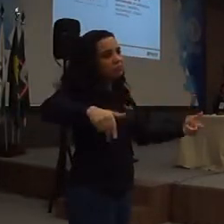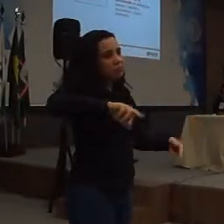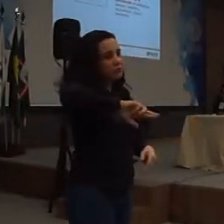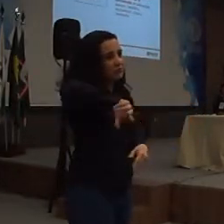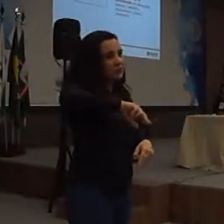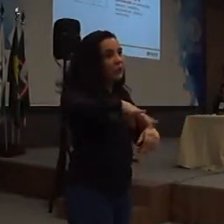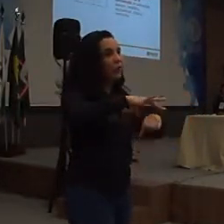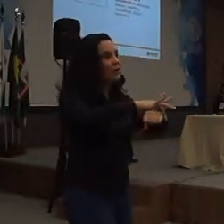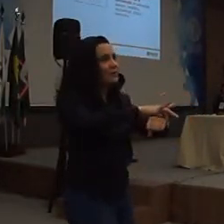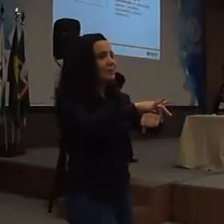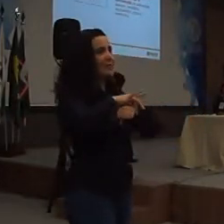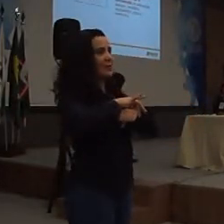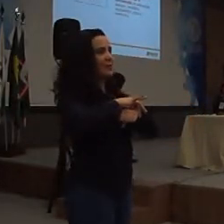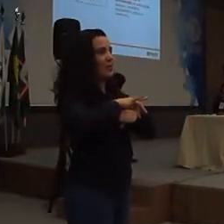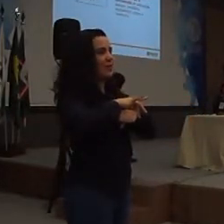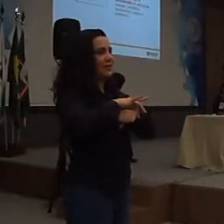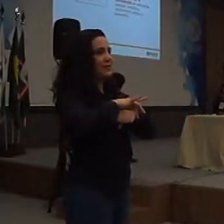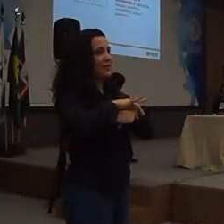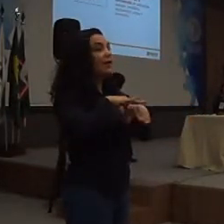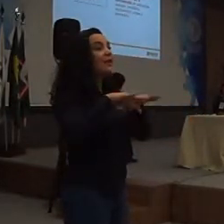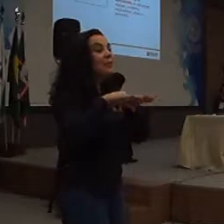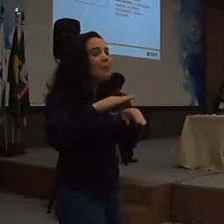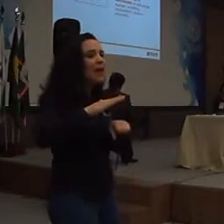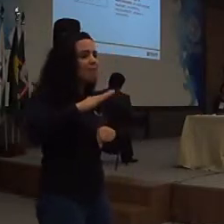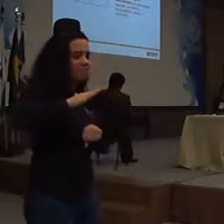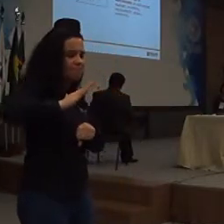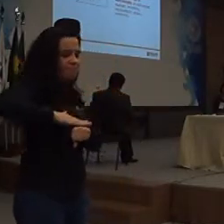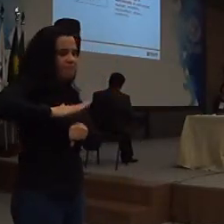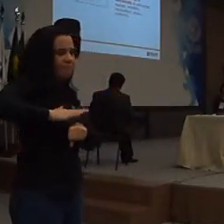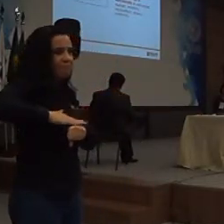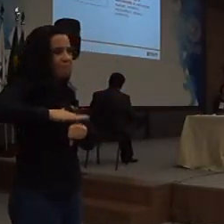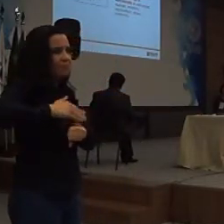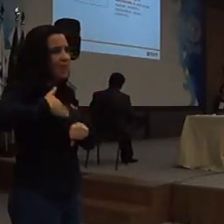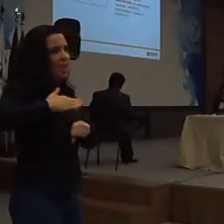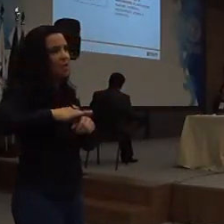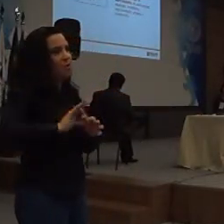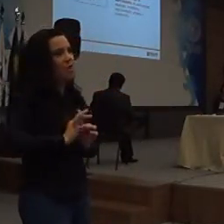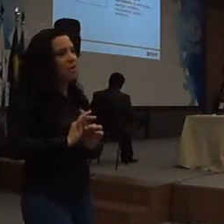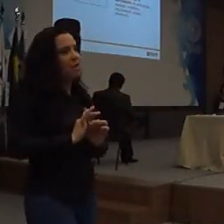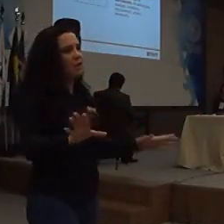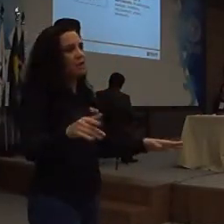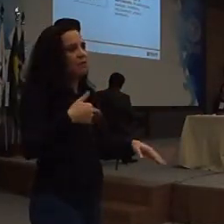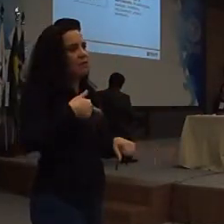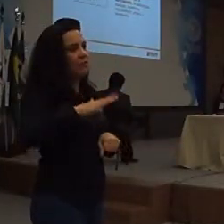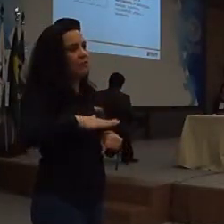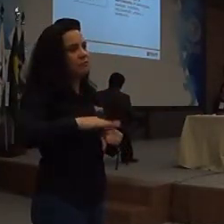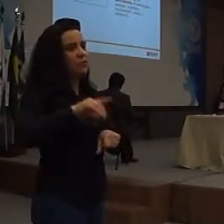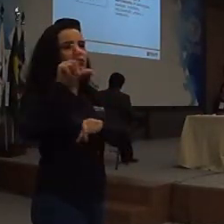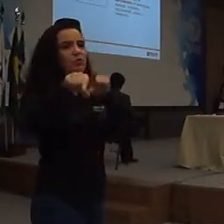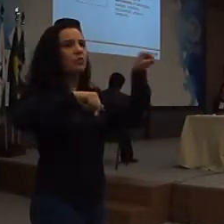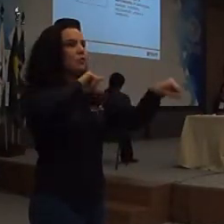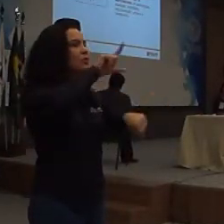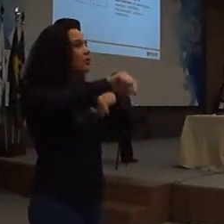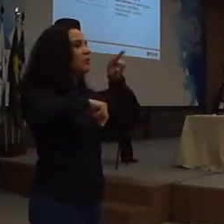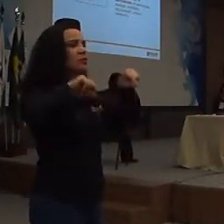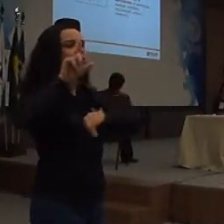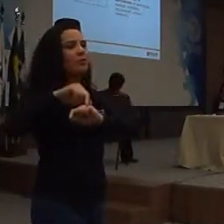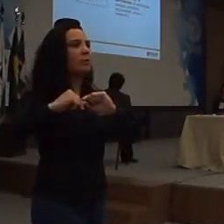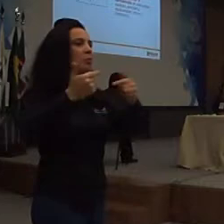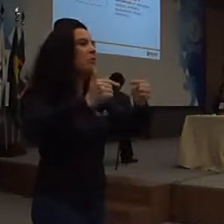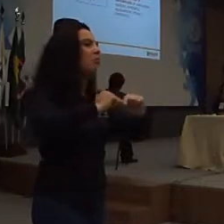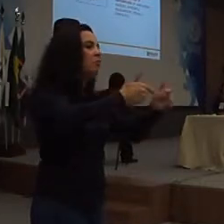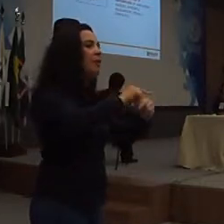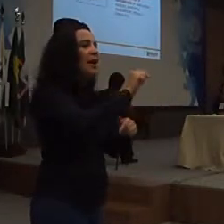autonomia. Não é beleza, não é nada. Só é bonito para quem vê. Para quem não vê, qual